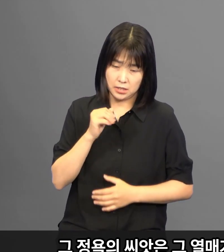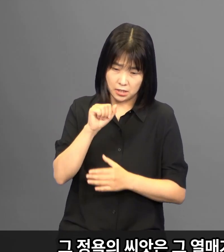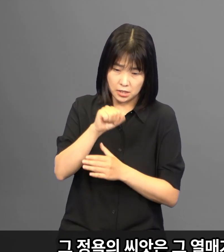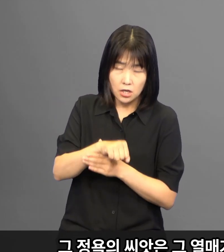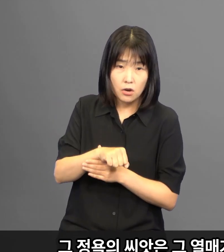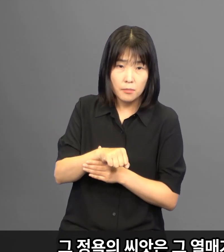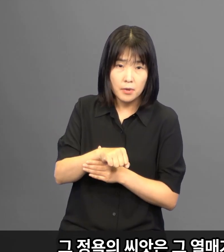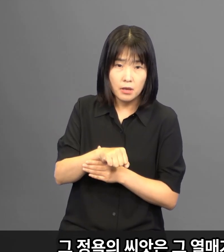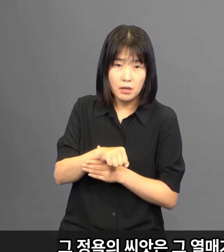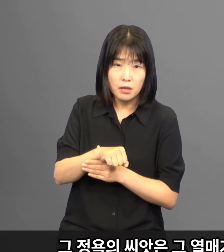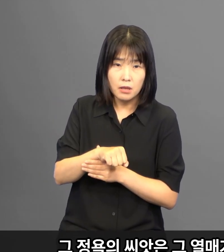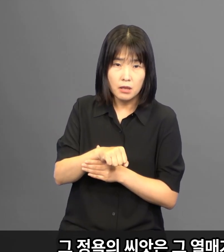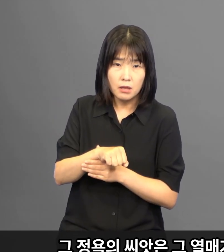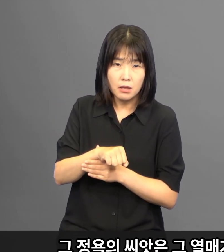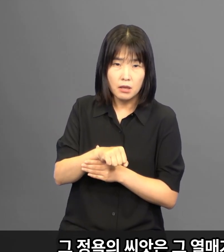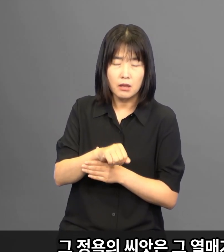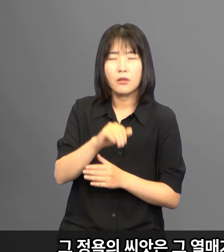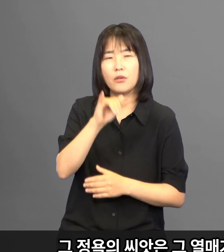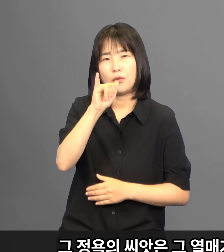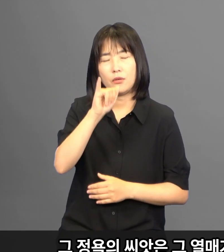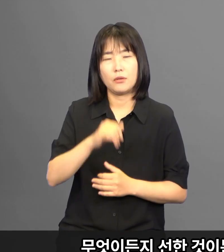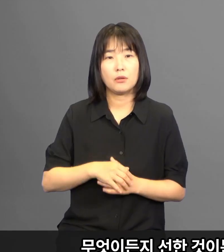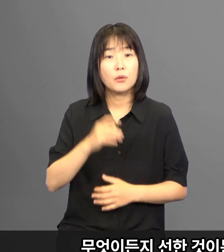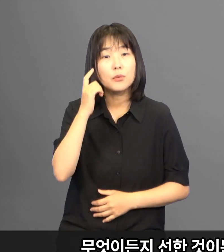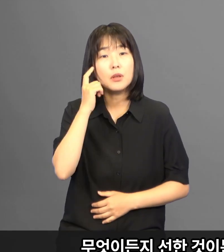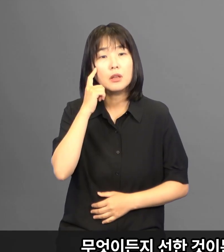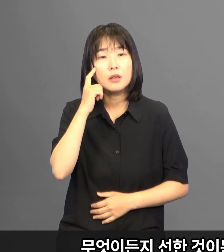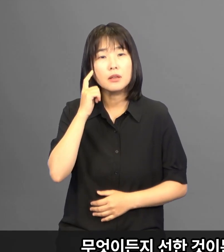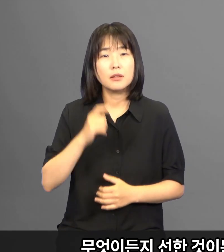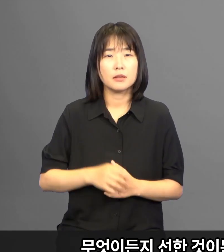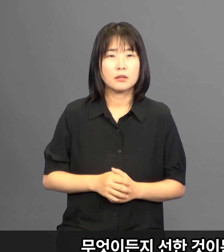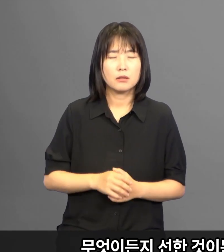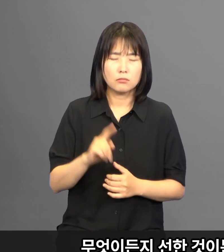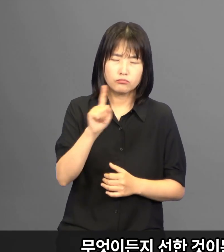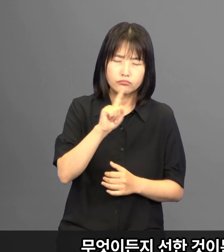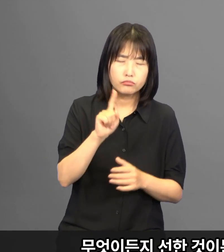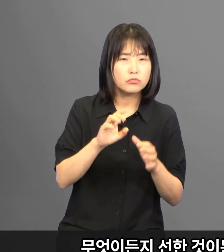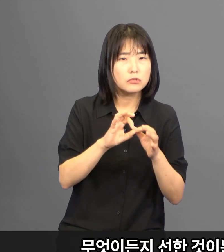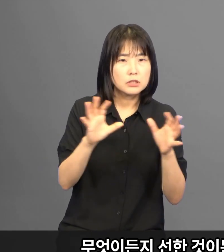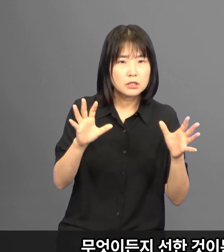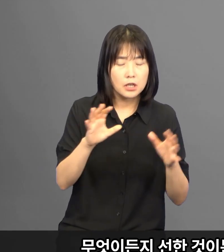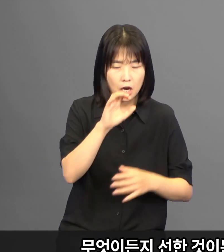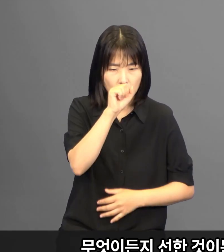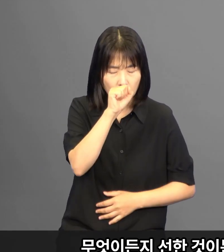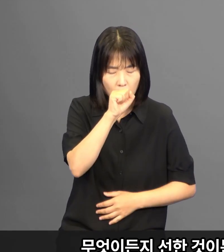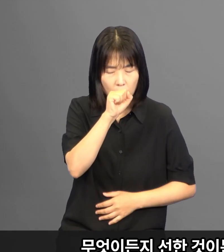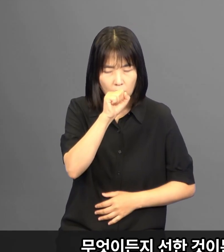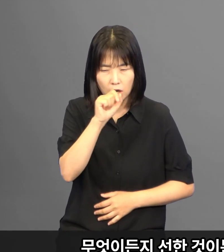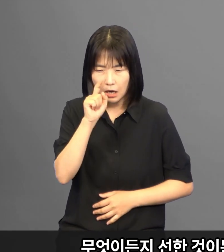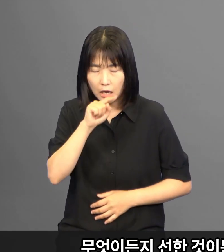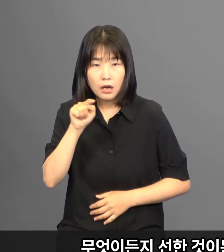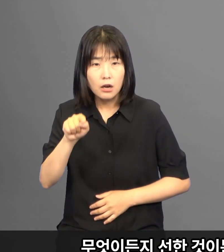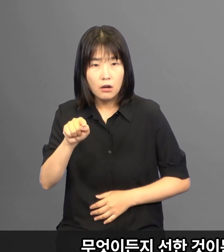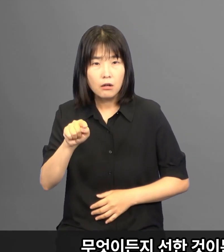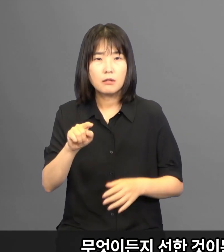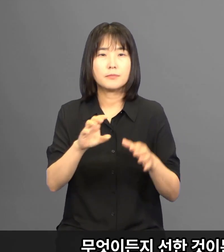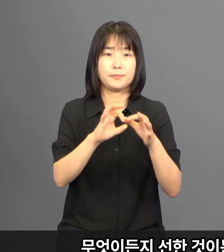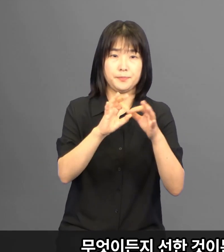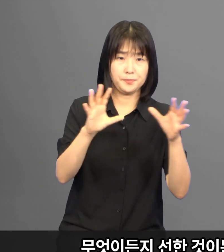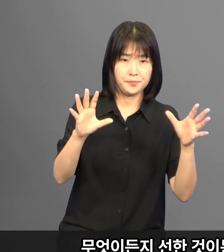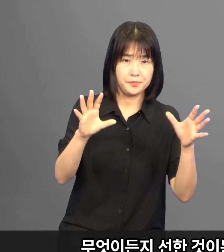열매가 맺혀지게 된다는 것이죠. 왜요? 무엇이든지, 선한 것이든지 악한